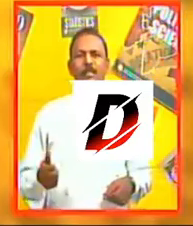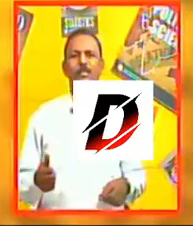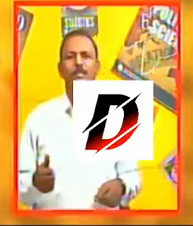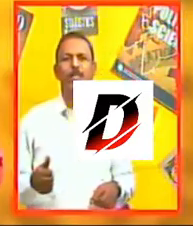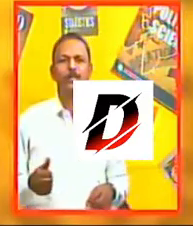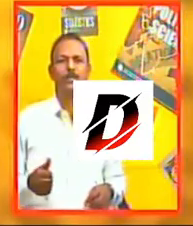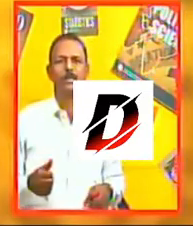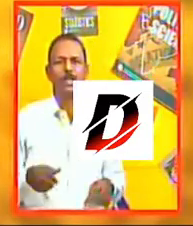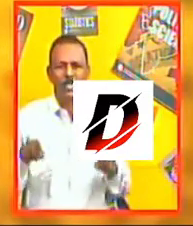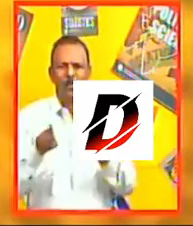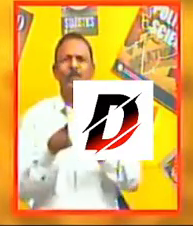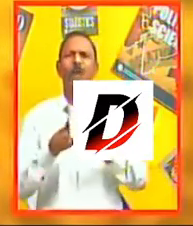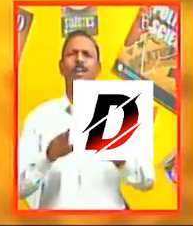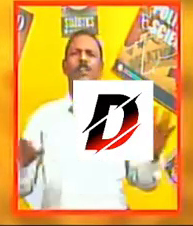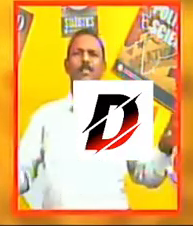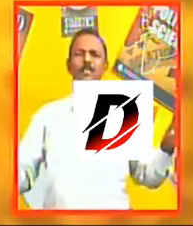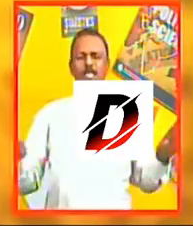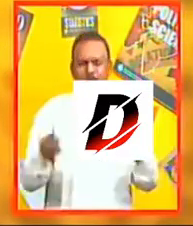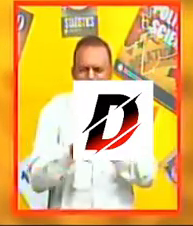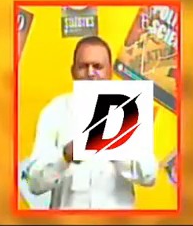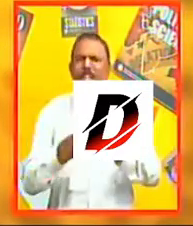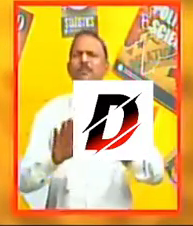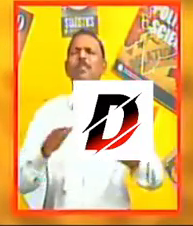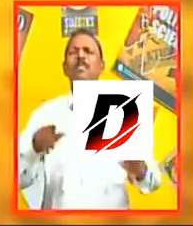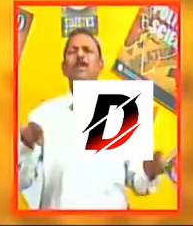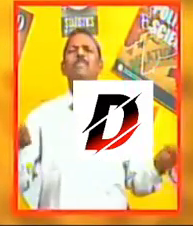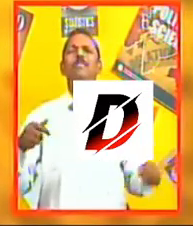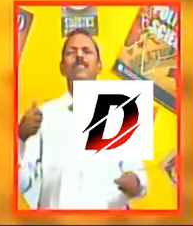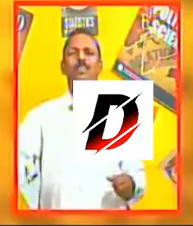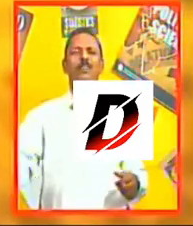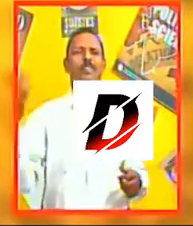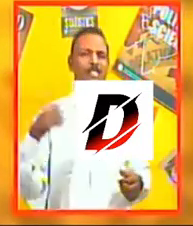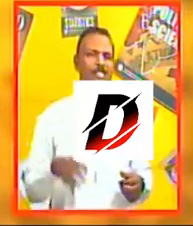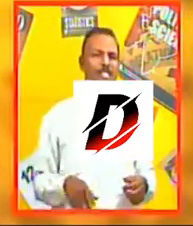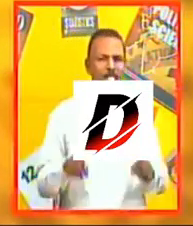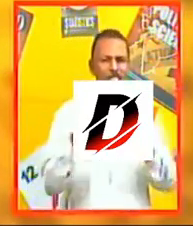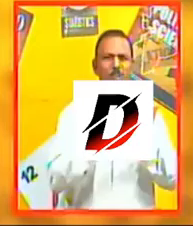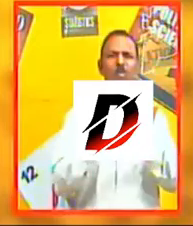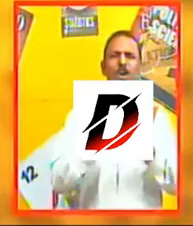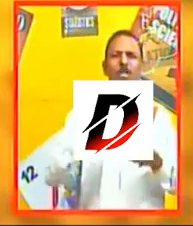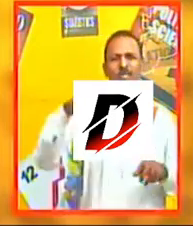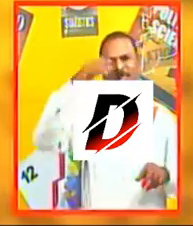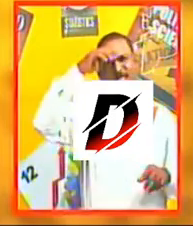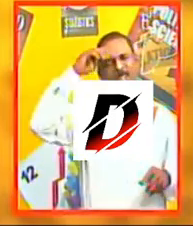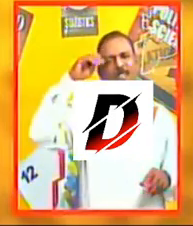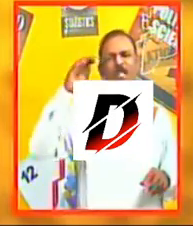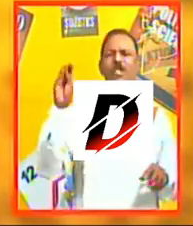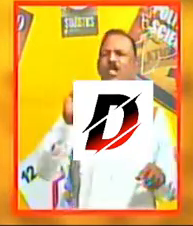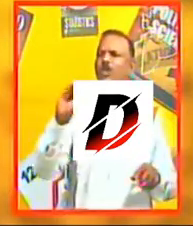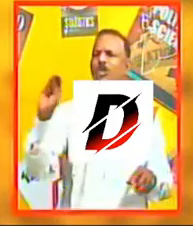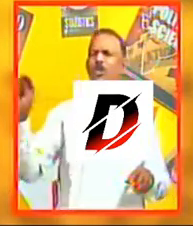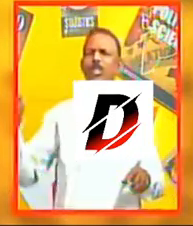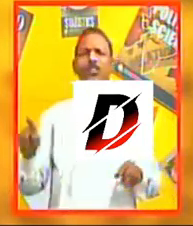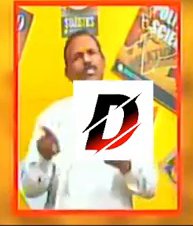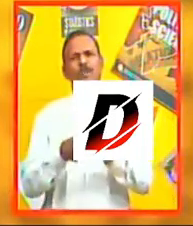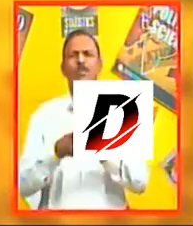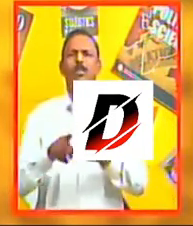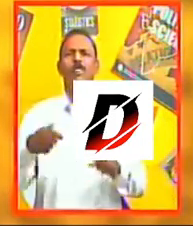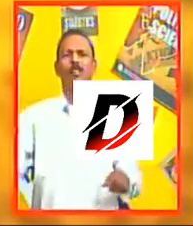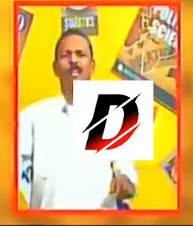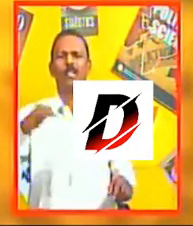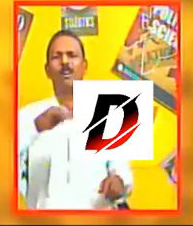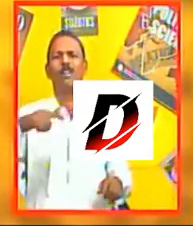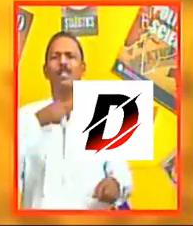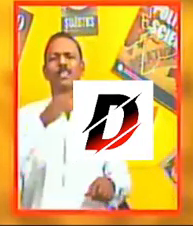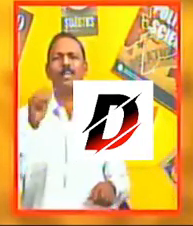சும்மா கேஷுவலாக சொல்லுவோம்ல, சமச்சீராக இருக்கிறது சமச்சீர் காலநிலை, வெரி குட், அப்படி தான் இருக்கும். இது எப்படி நம்ம குறிப்பாக சொல்லலாம்